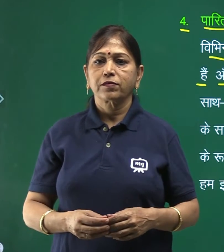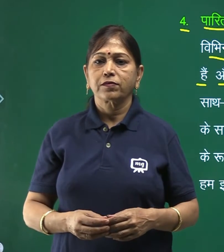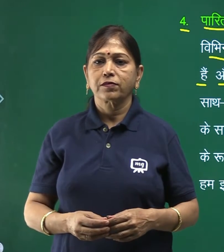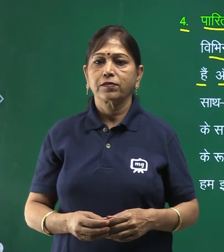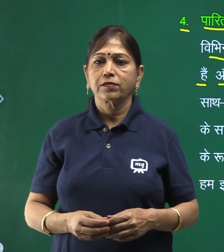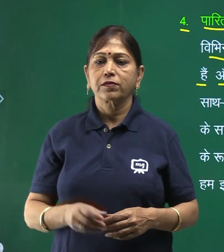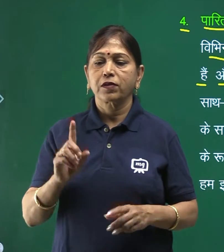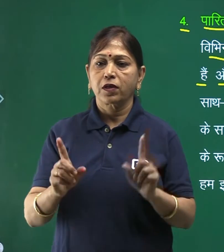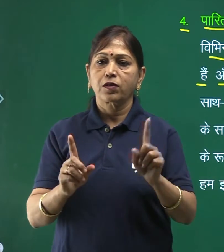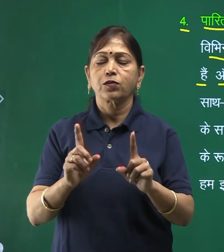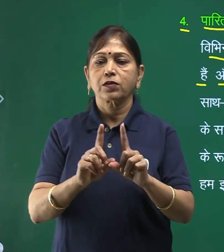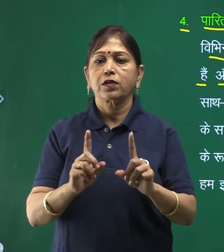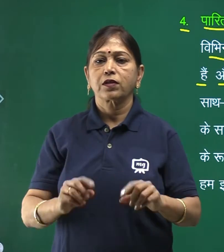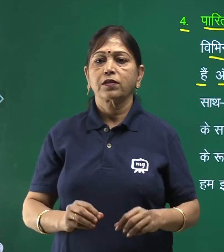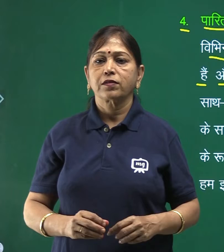एक दूसरे के